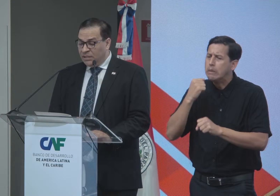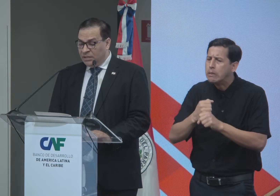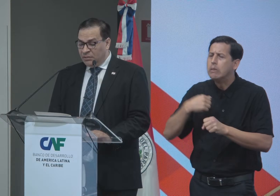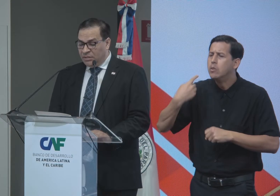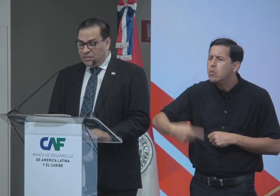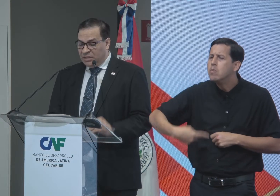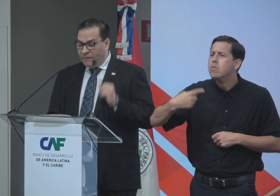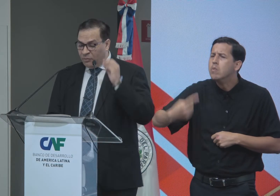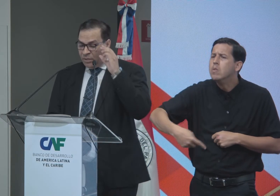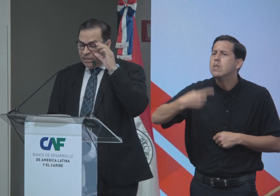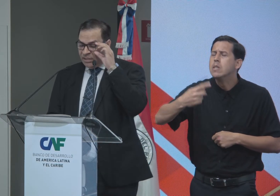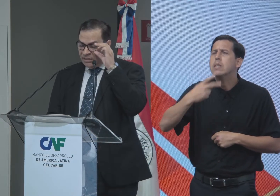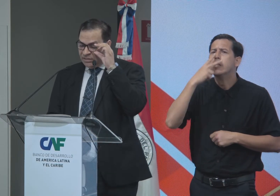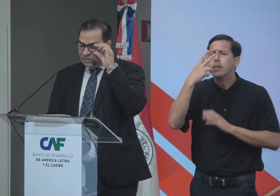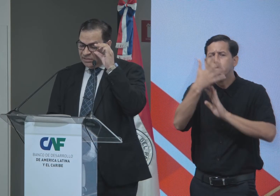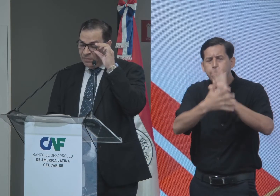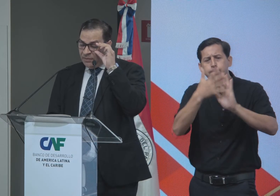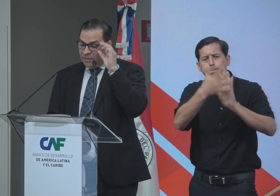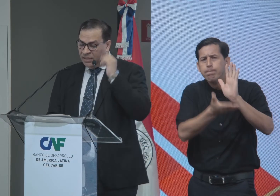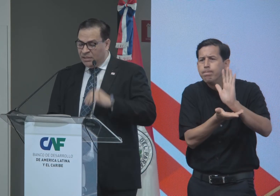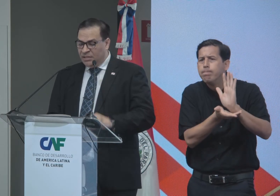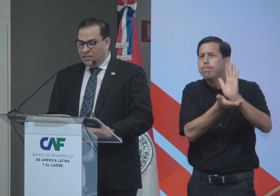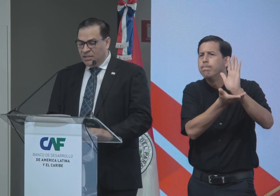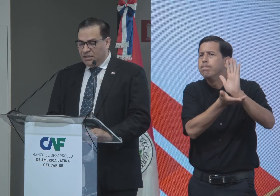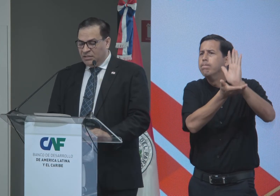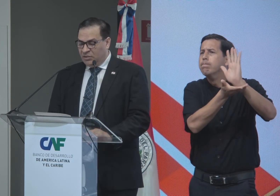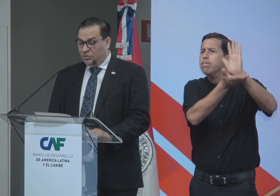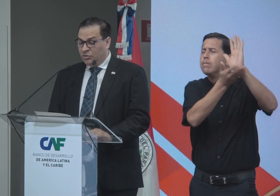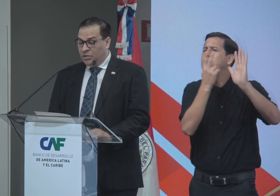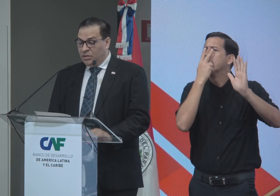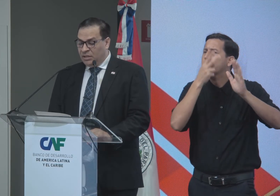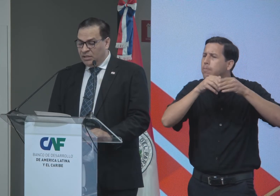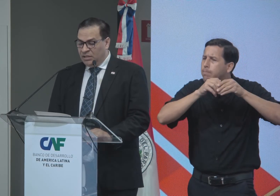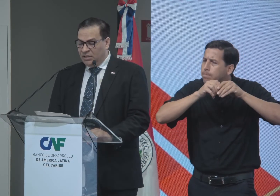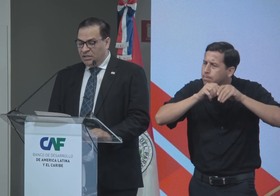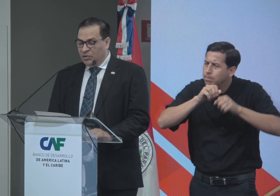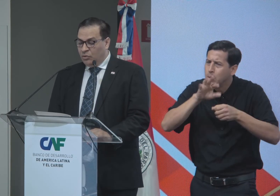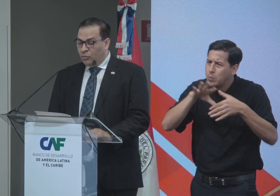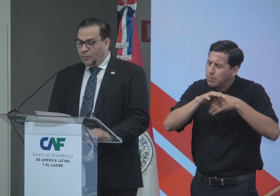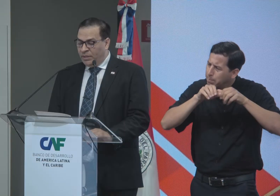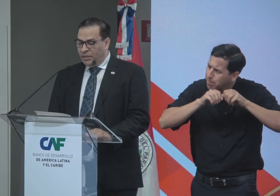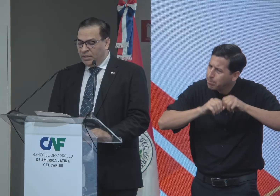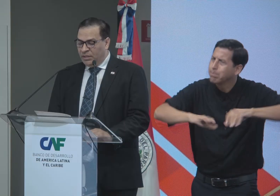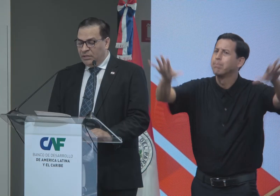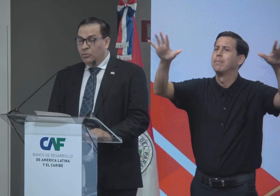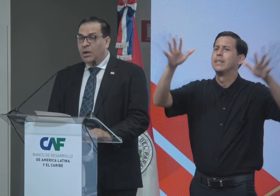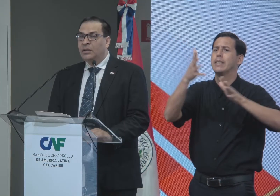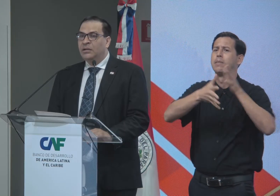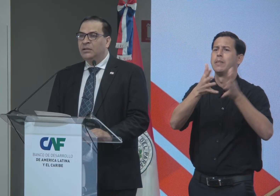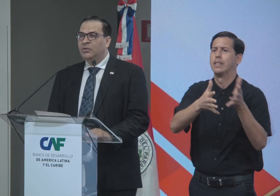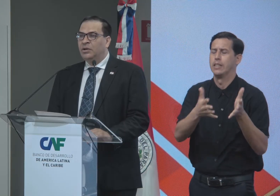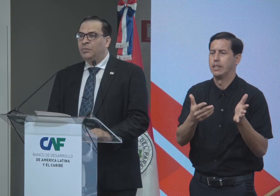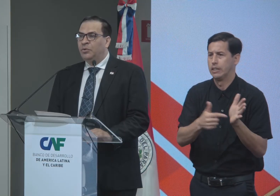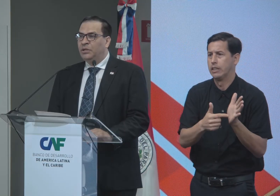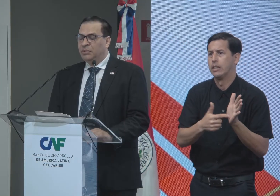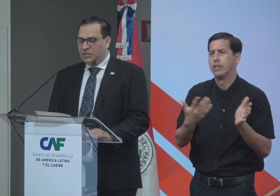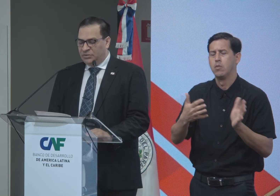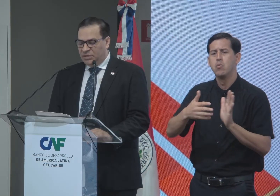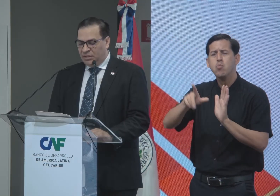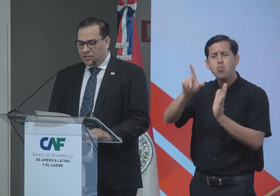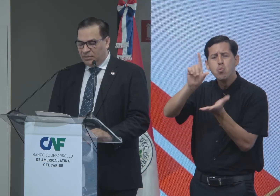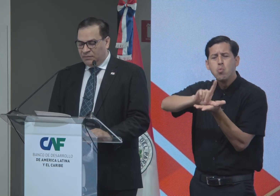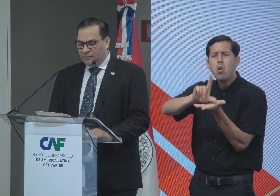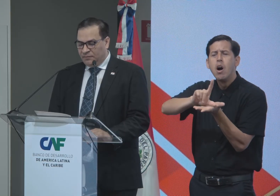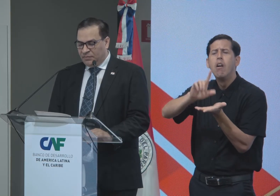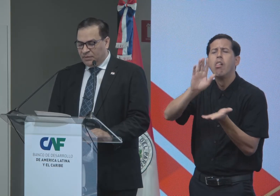que la lengua de señas paraguaya se expanda, se consolide y ocupe el lugar que le corresponde en nuestra